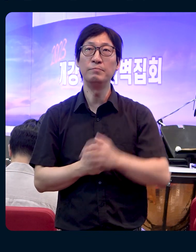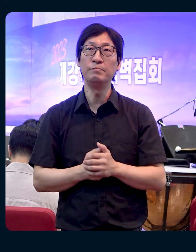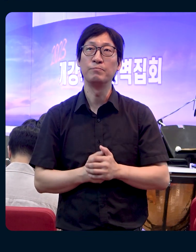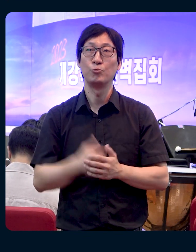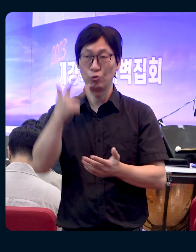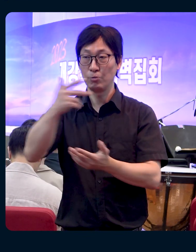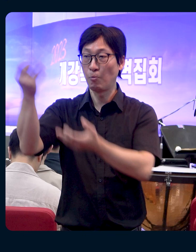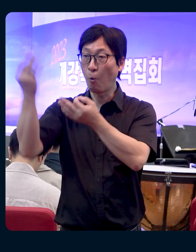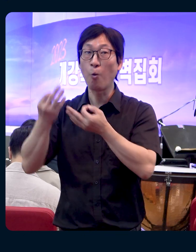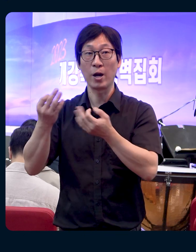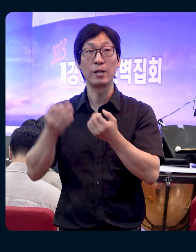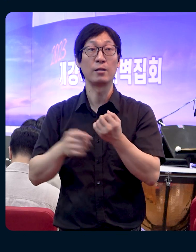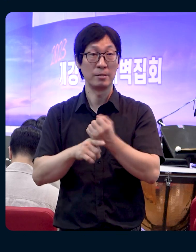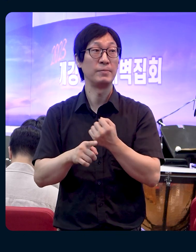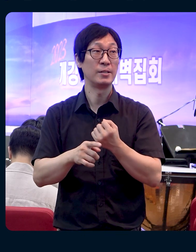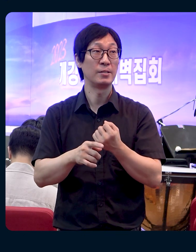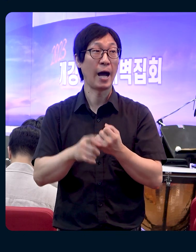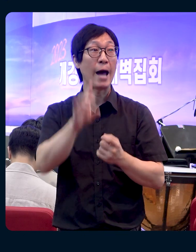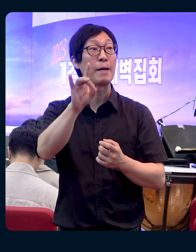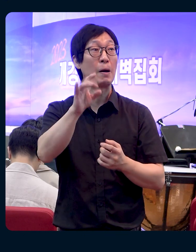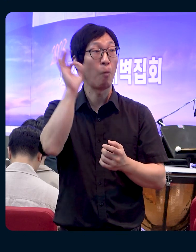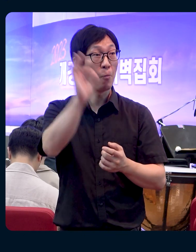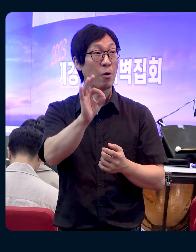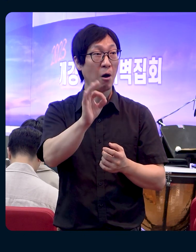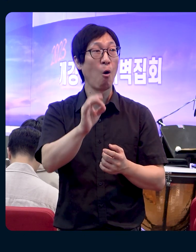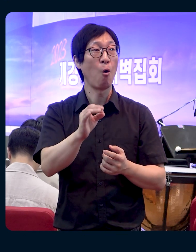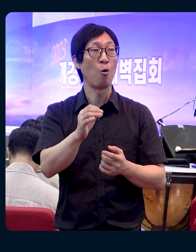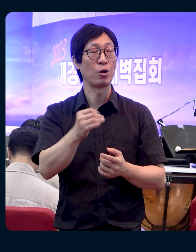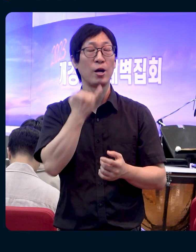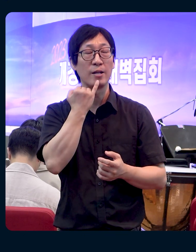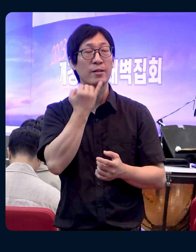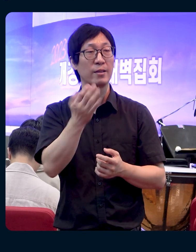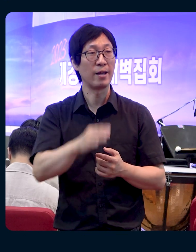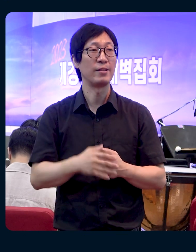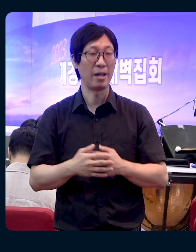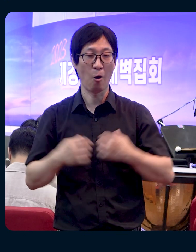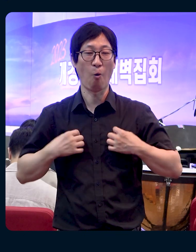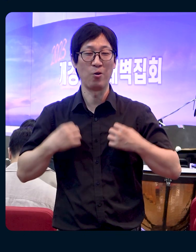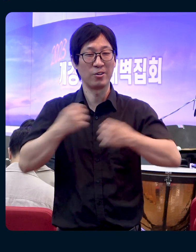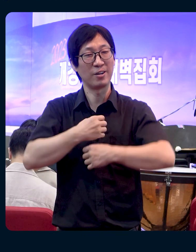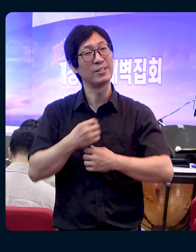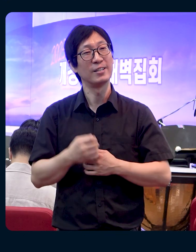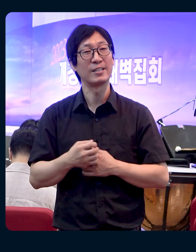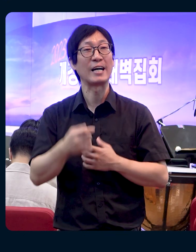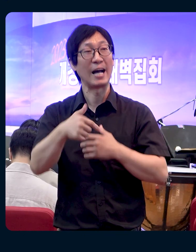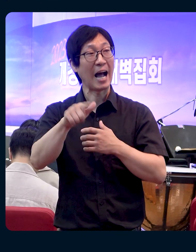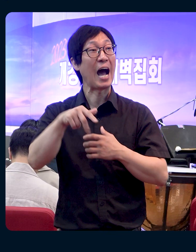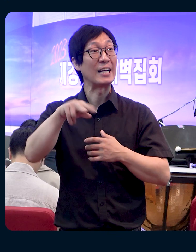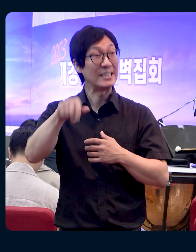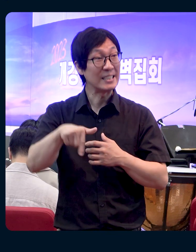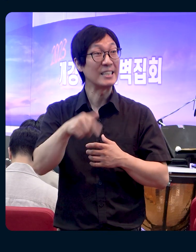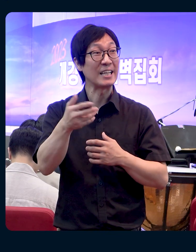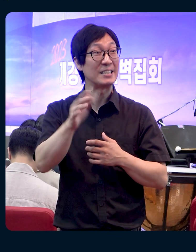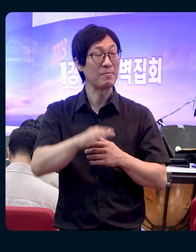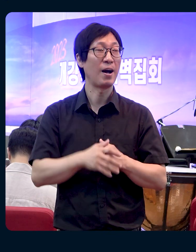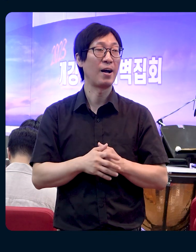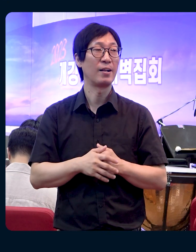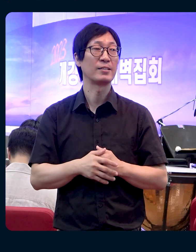여러분, 정말 모든 순간 언제나 우리는 살아계신 주님 앞에 있기 때문에,